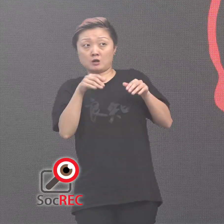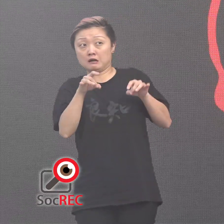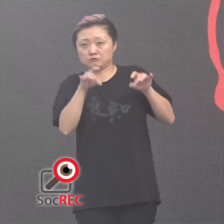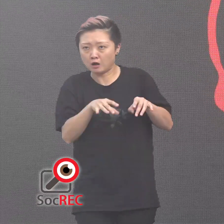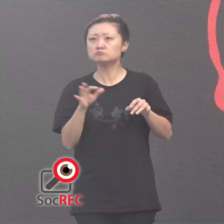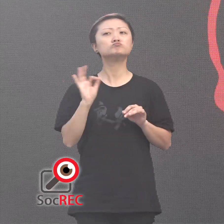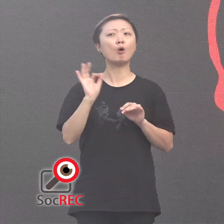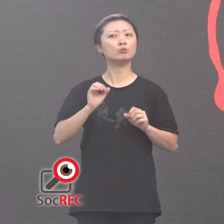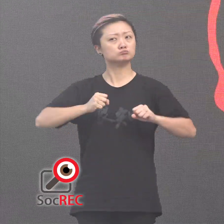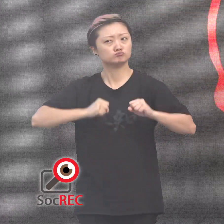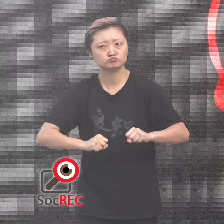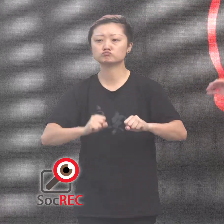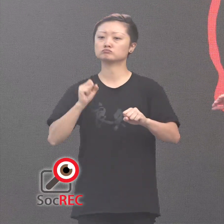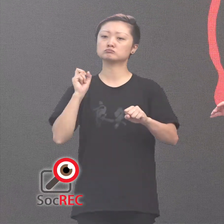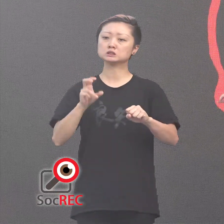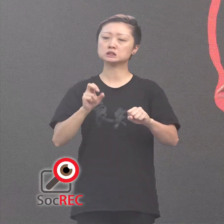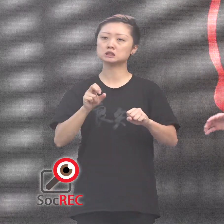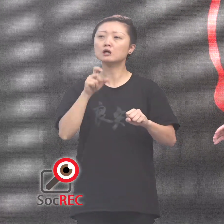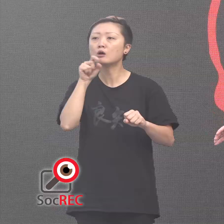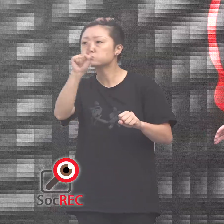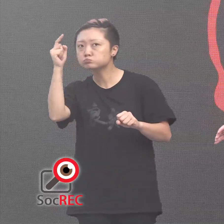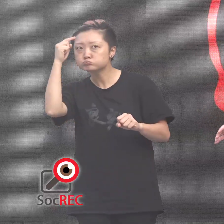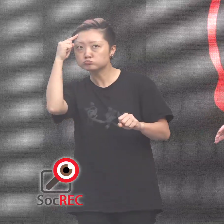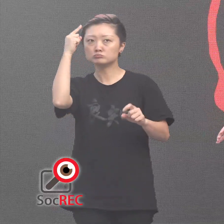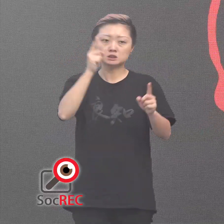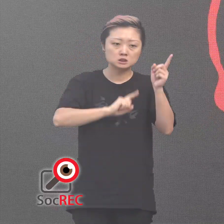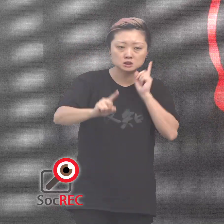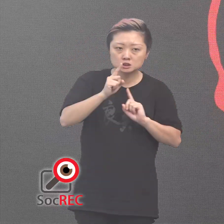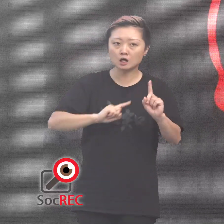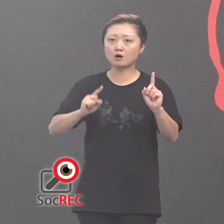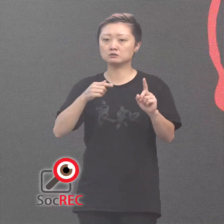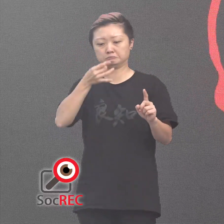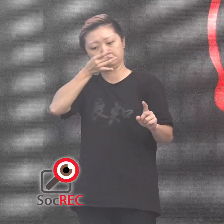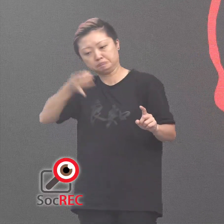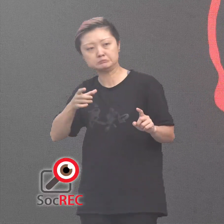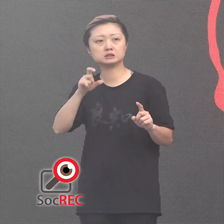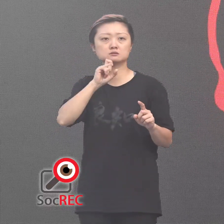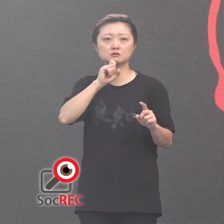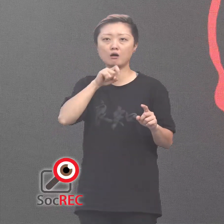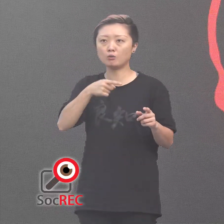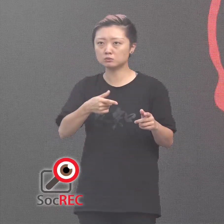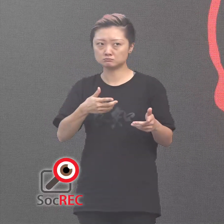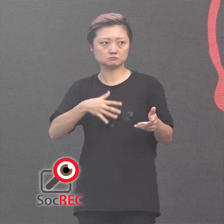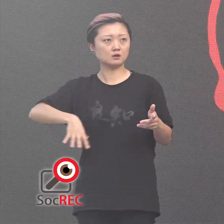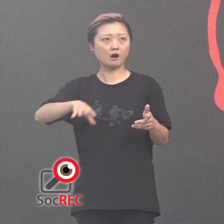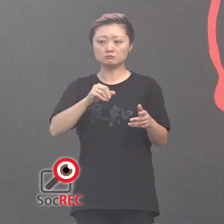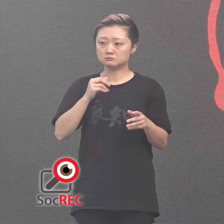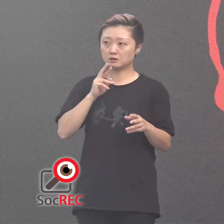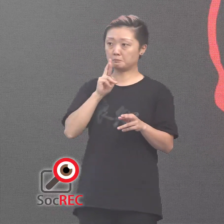我们没有为那些为了自由民主而牺牲的手足们发声的时